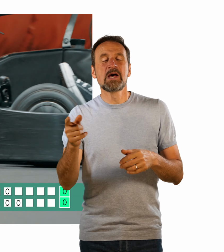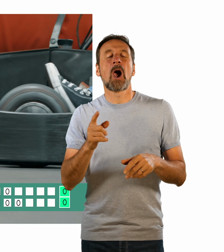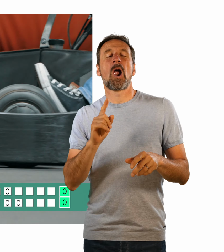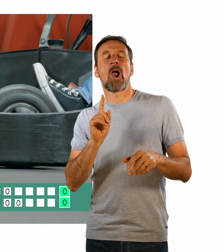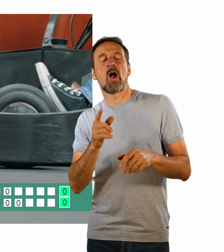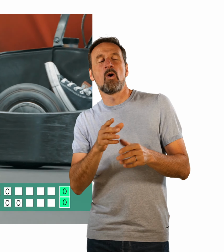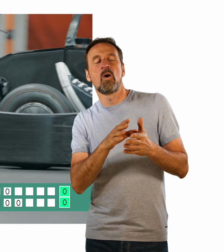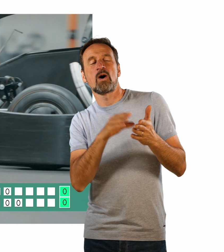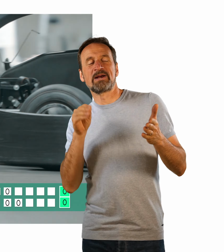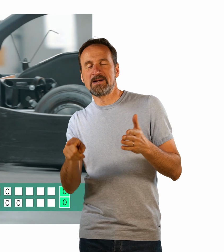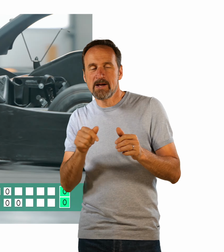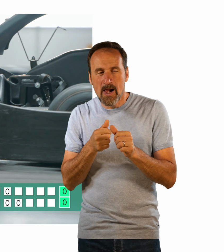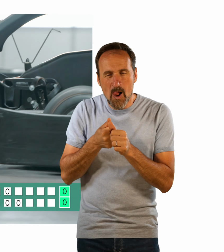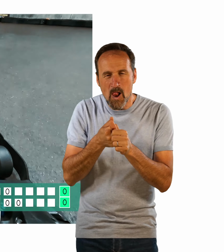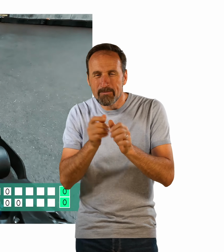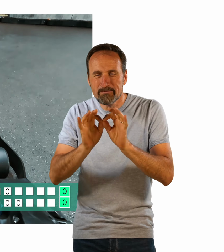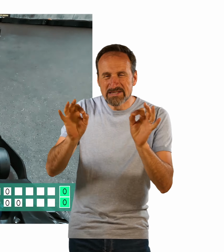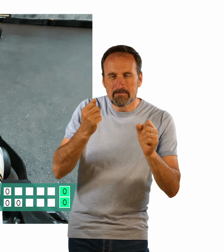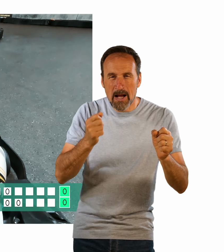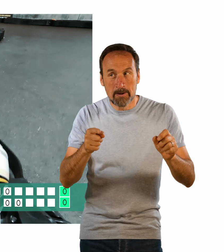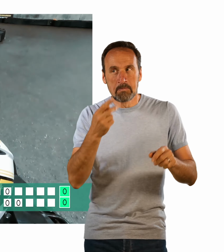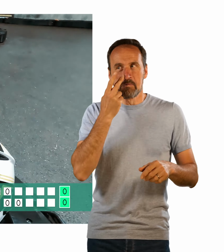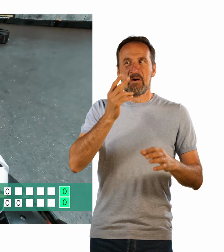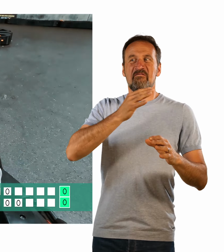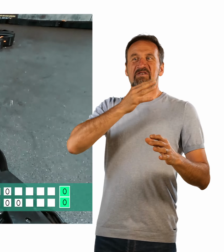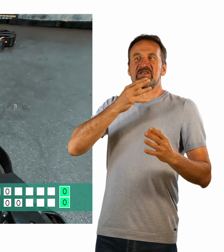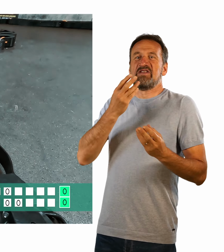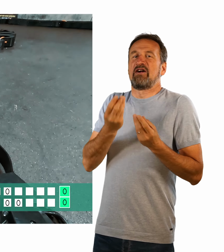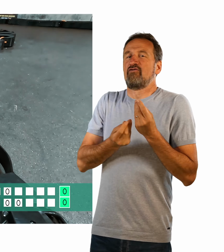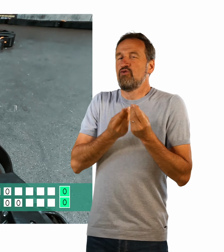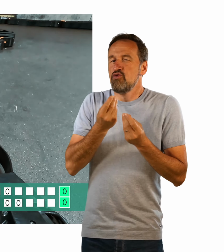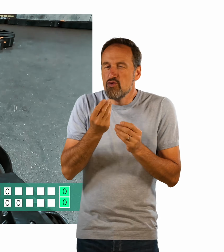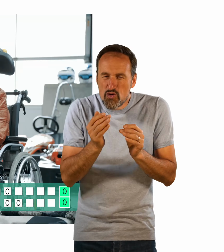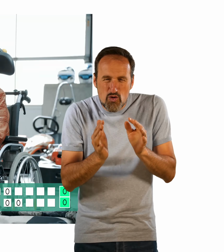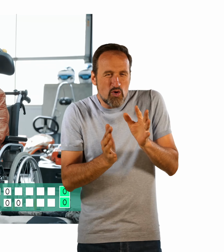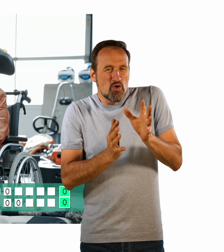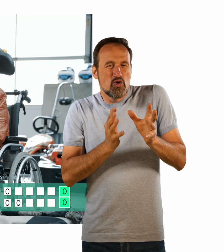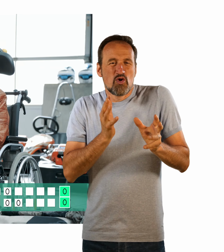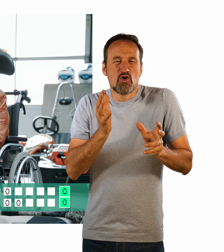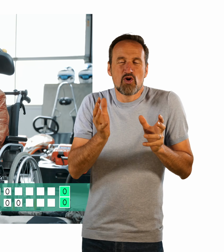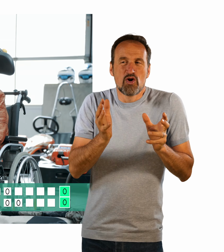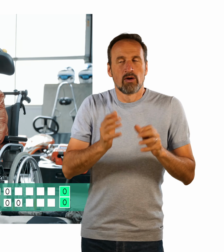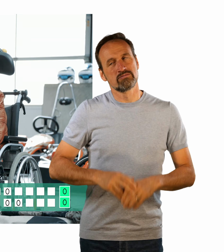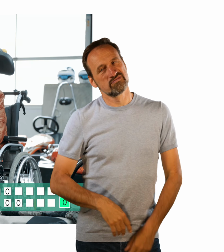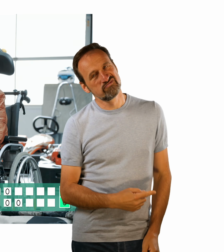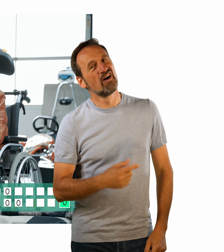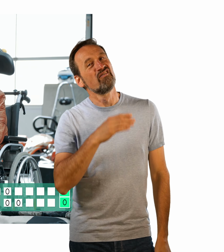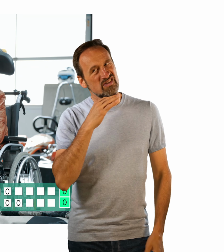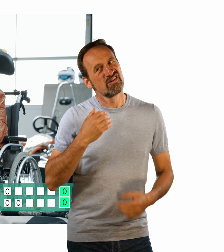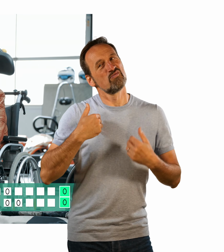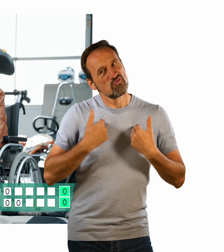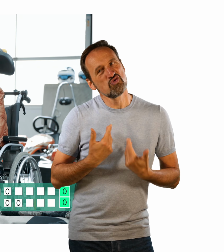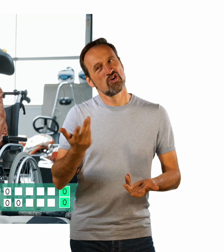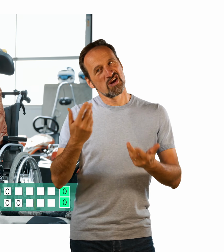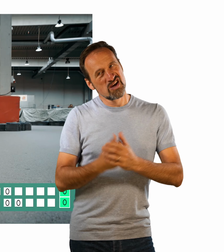doch schon besser aus mit sehr, sehr, sehr viel Gefühl. Aber sie gibt nicht Mühe. Ah ja, aber